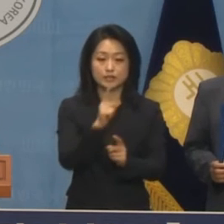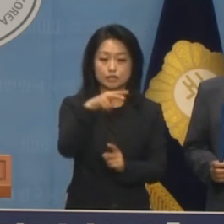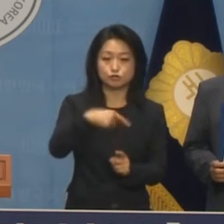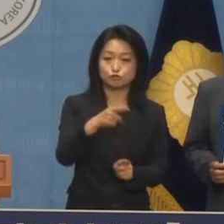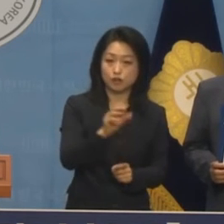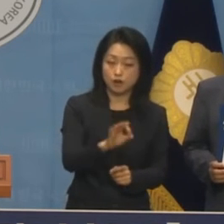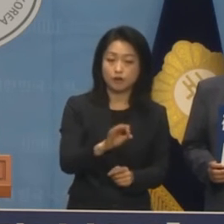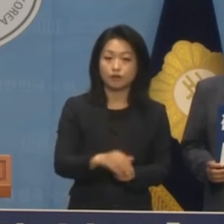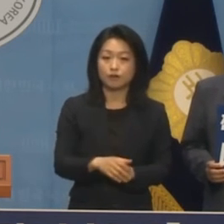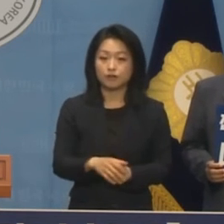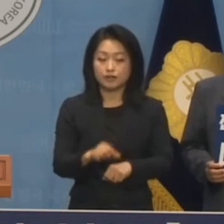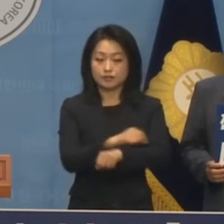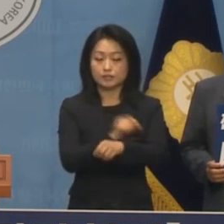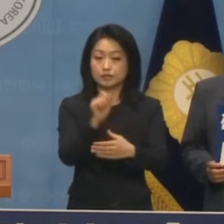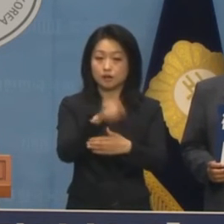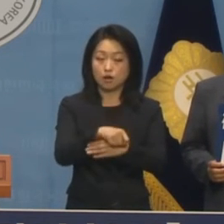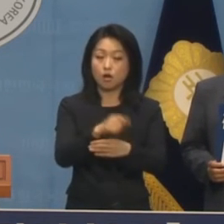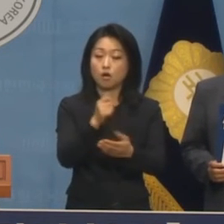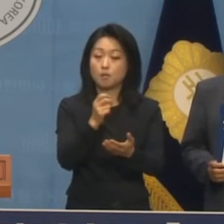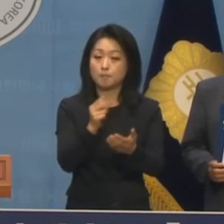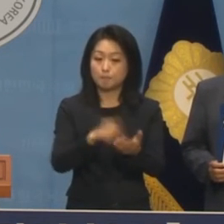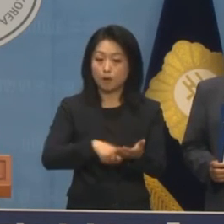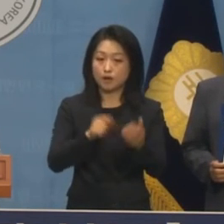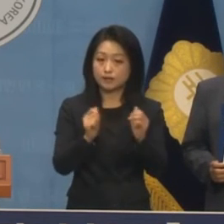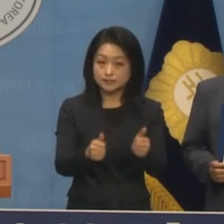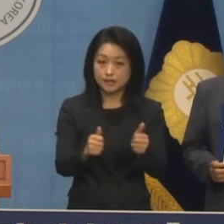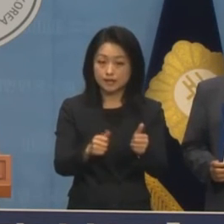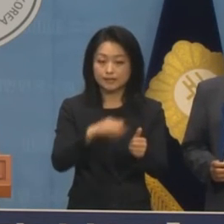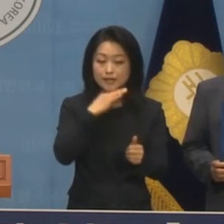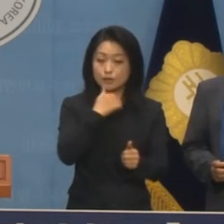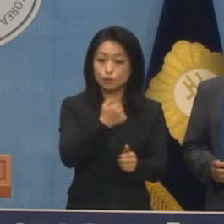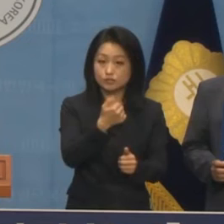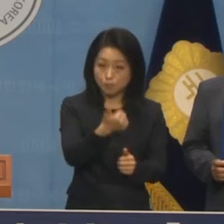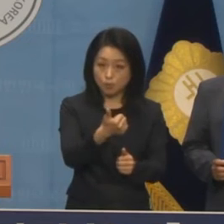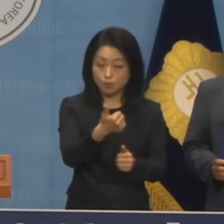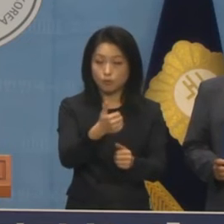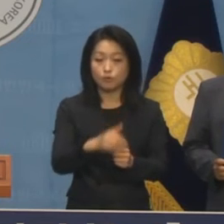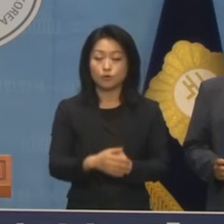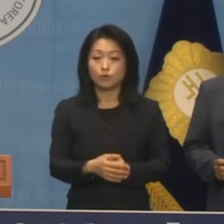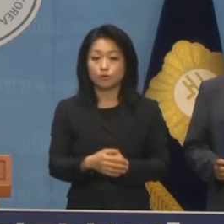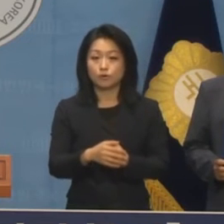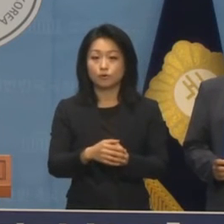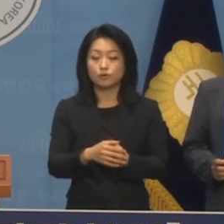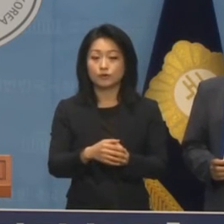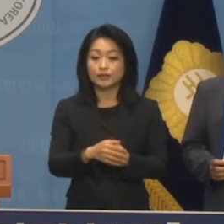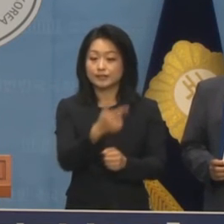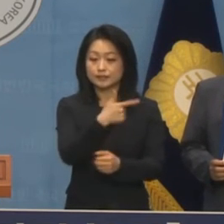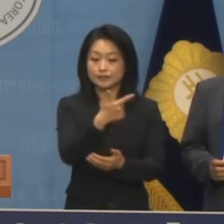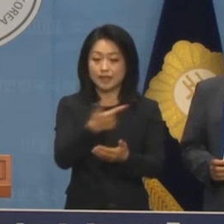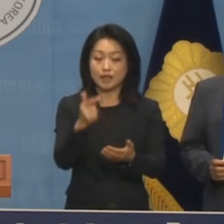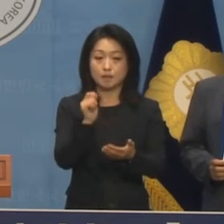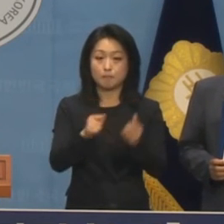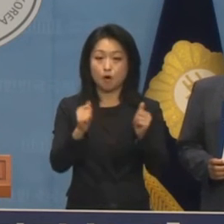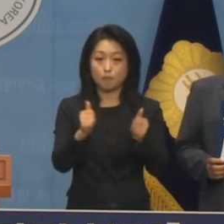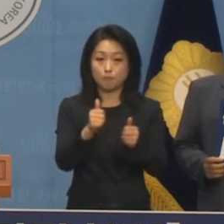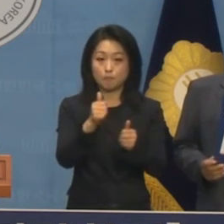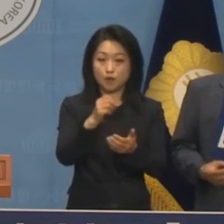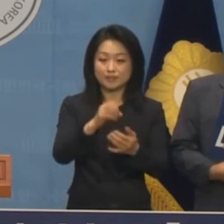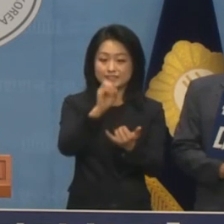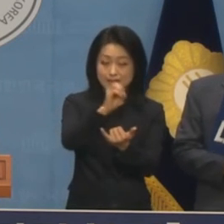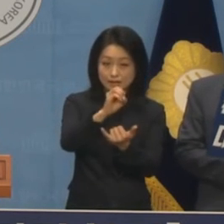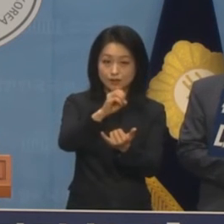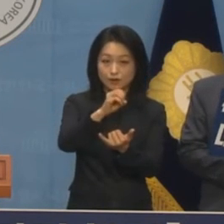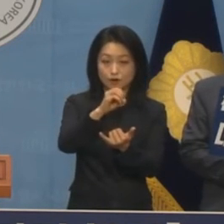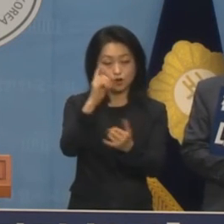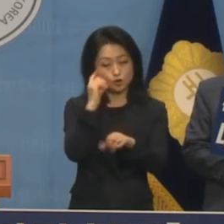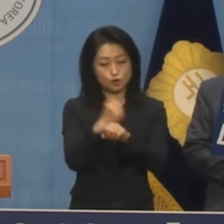이수견 특허법원 고등법원 판사 55세 사법연수원 26기는 대법원 젠더법 연구회장을 역임한